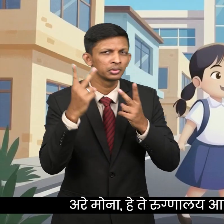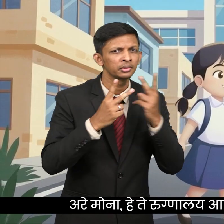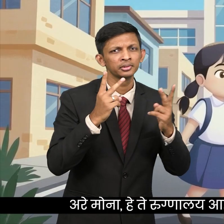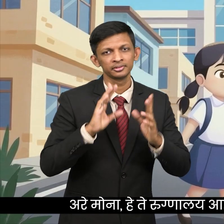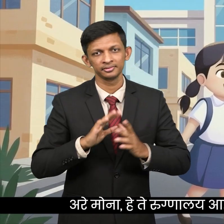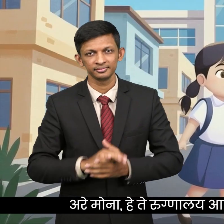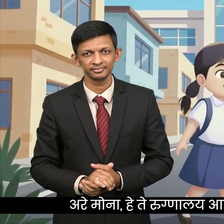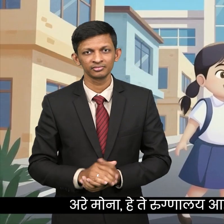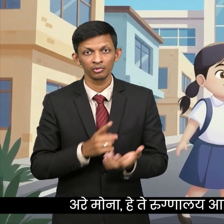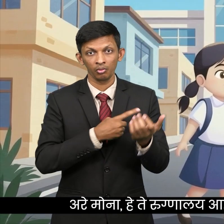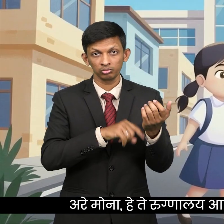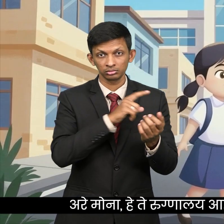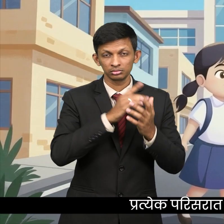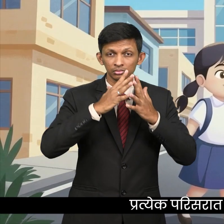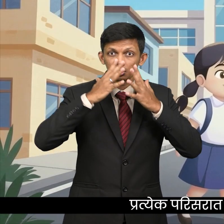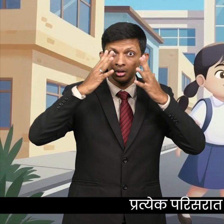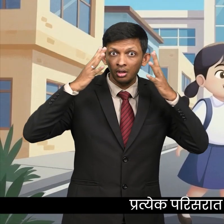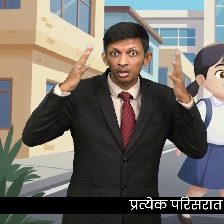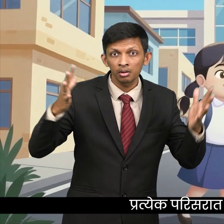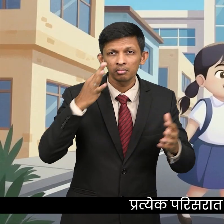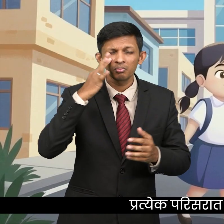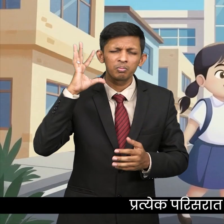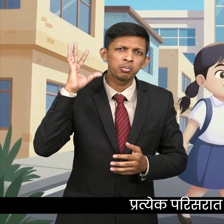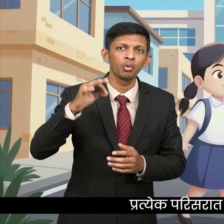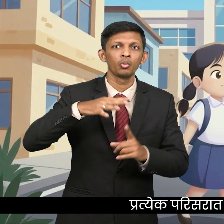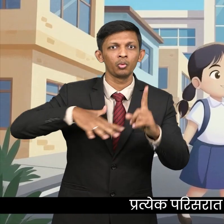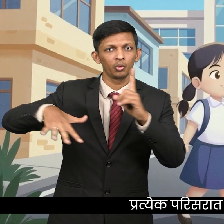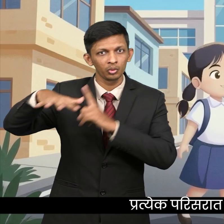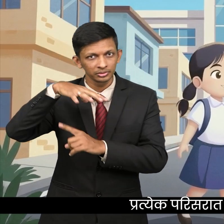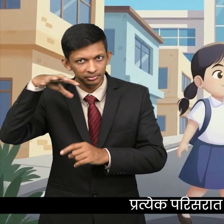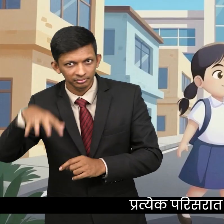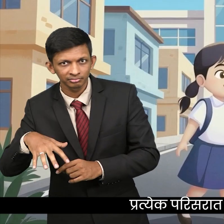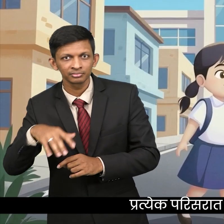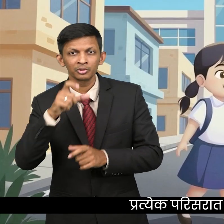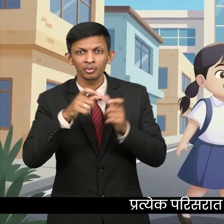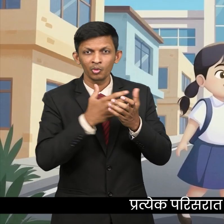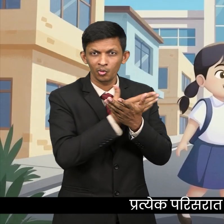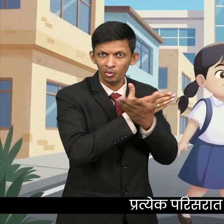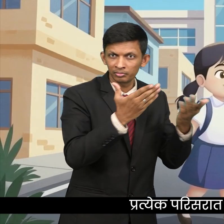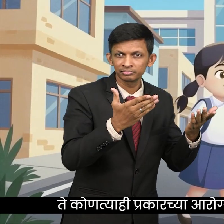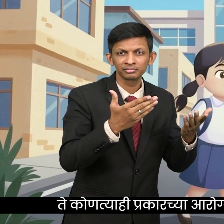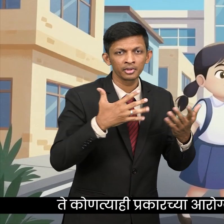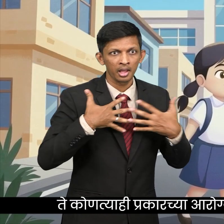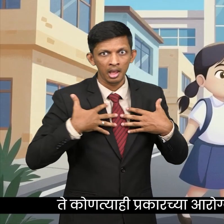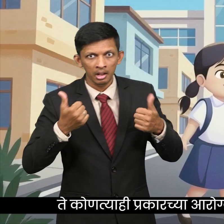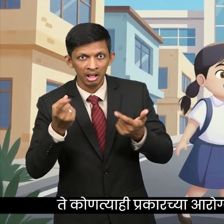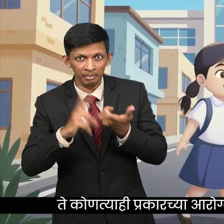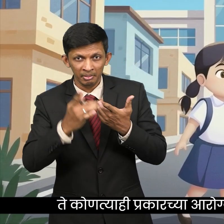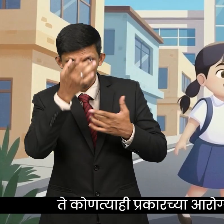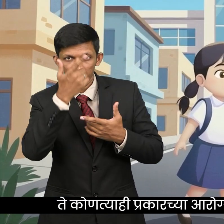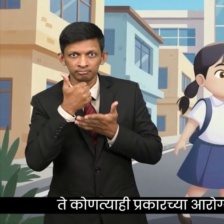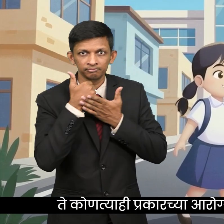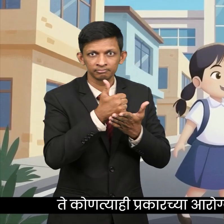आठवड्यापूर्वी भेट दिली होती. प्रत्येक परिसरात रुग्णालये खूप महत्त्वाची असतात. ते